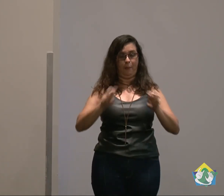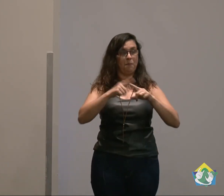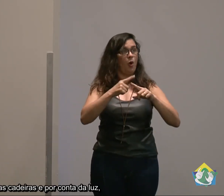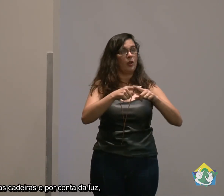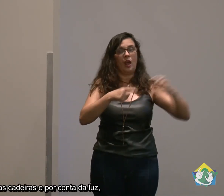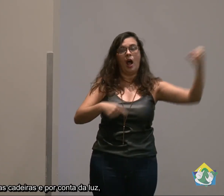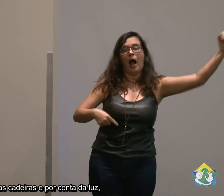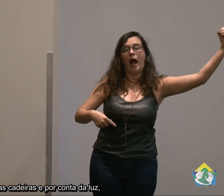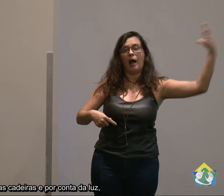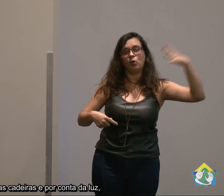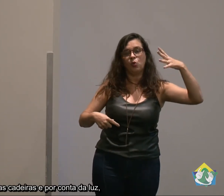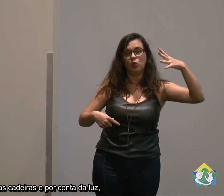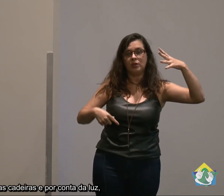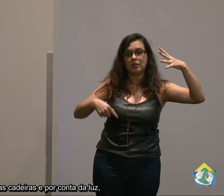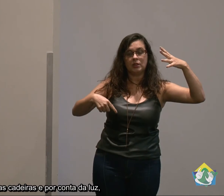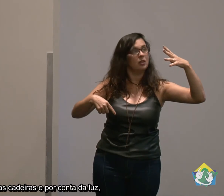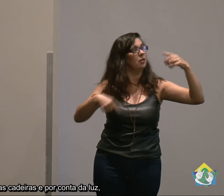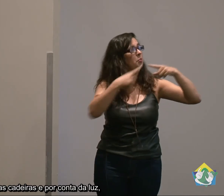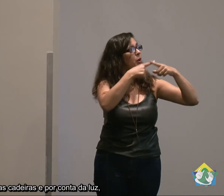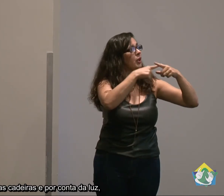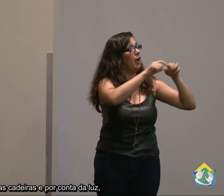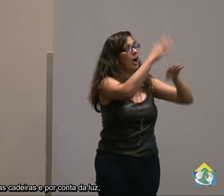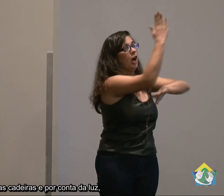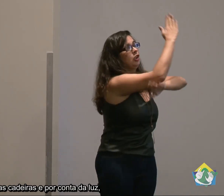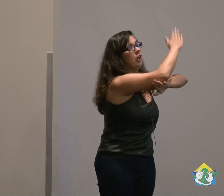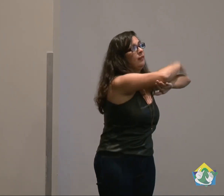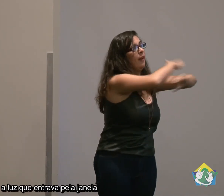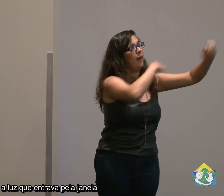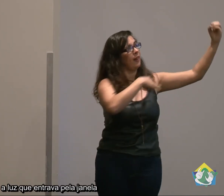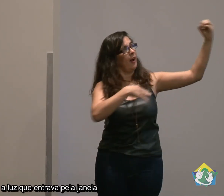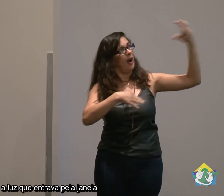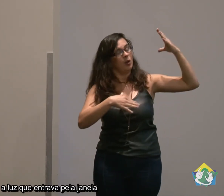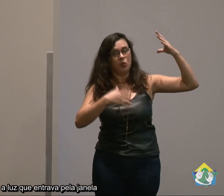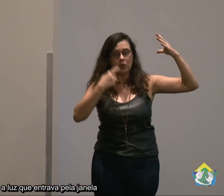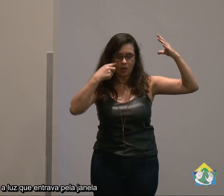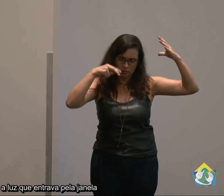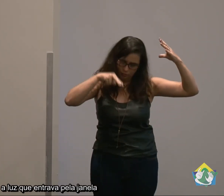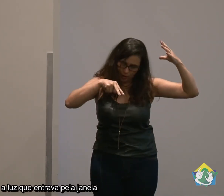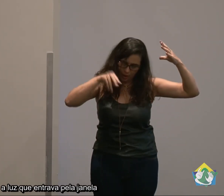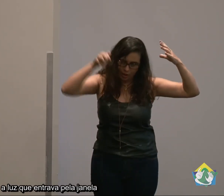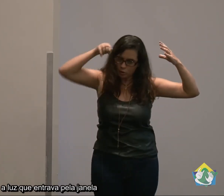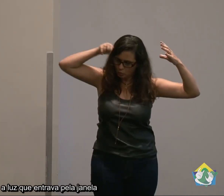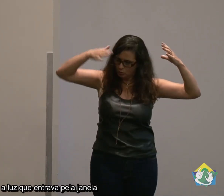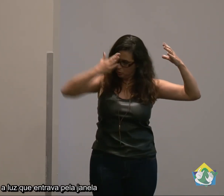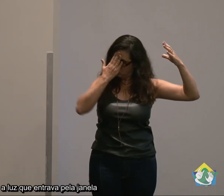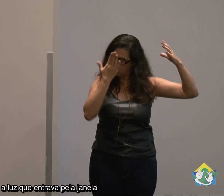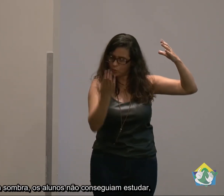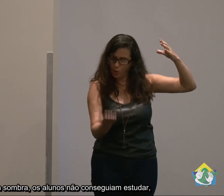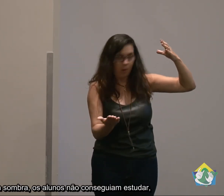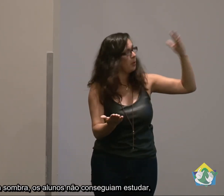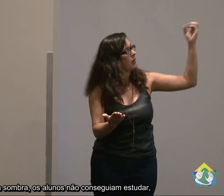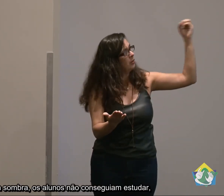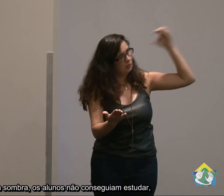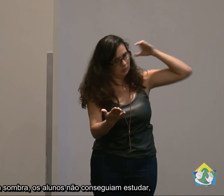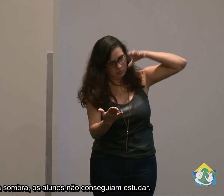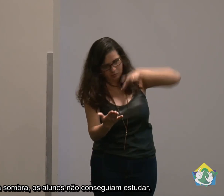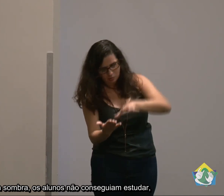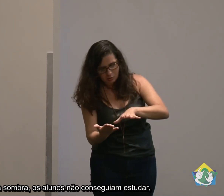as cadeiras e por conta da luz a janela a luz que entrava pela janela dificultava fazia